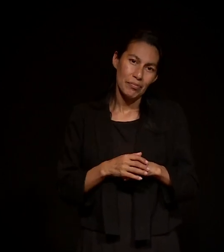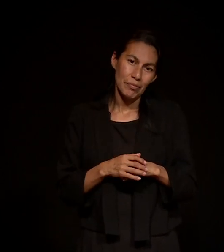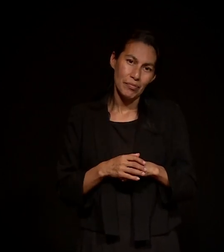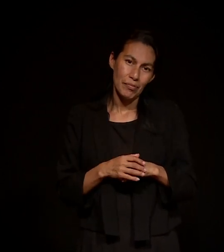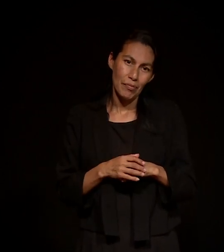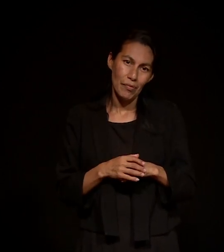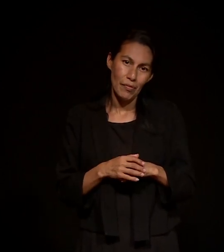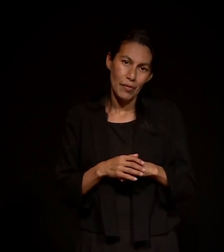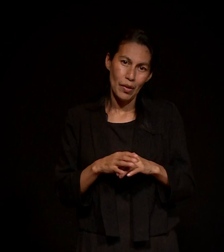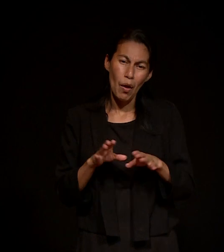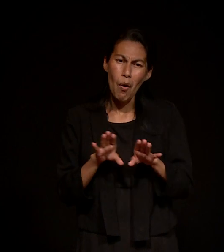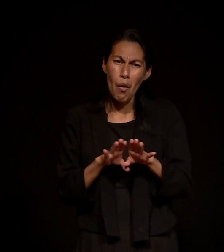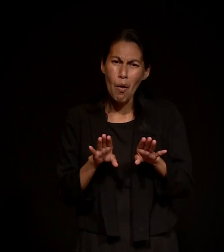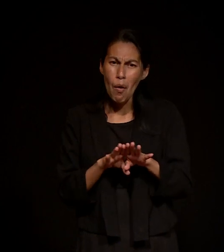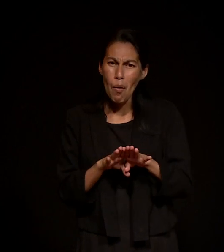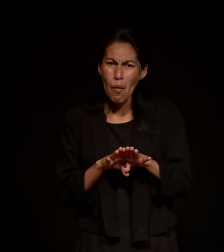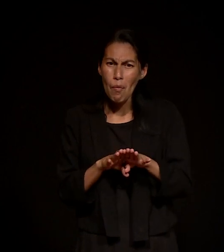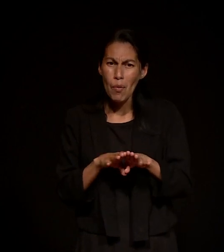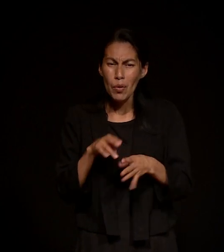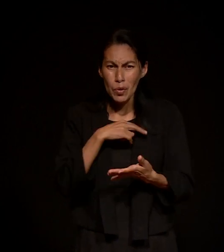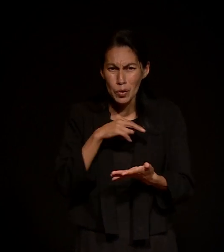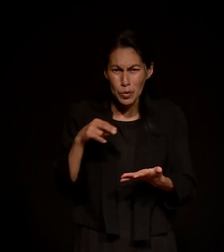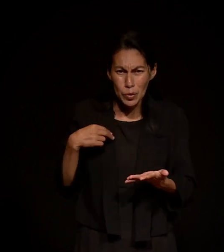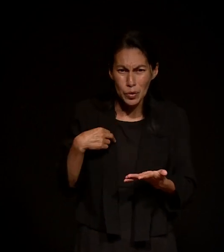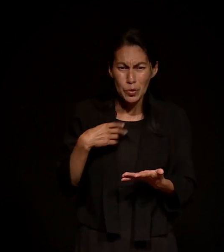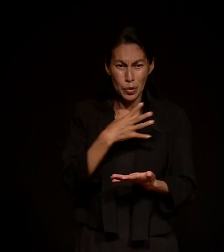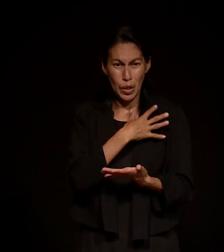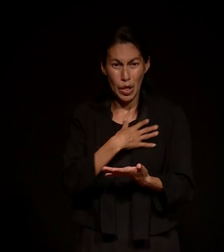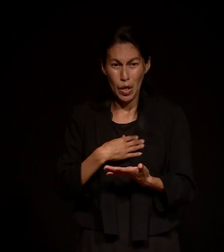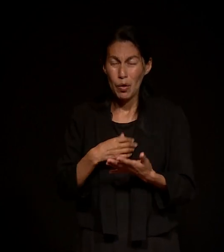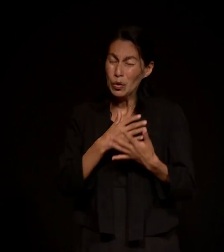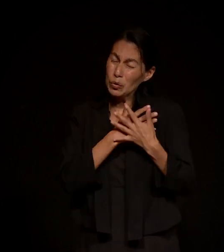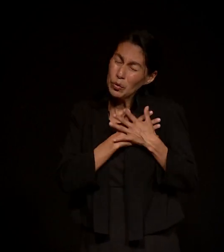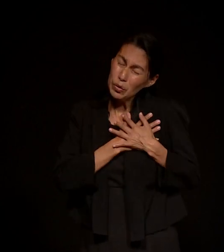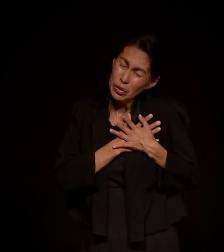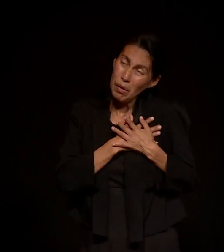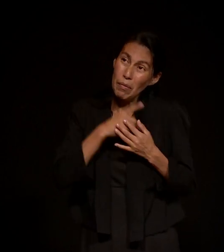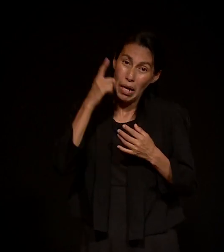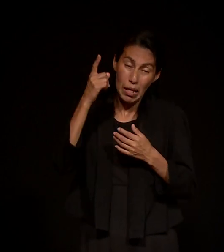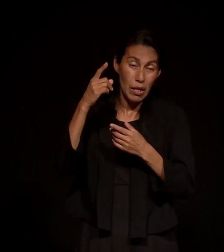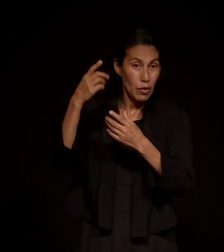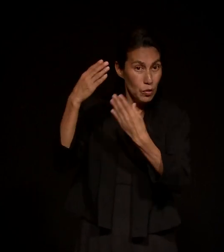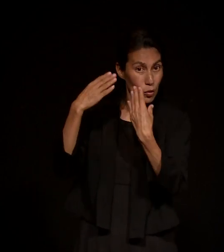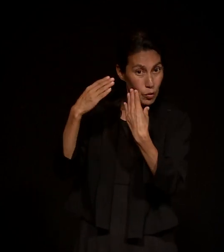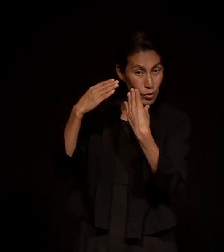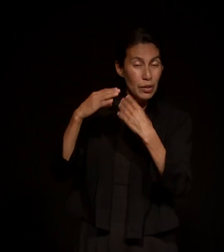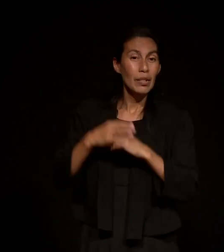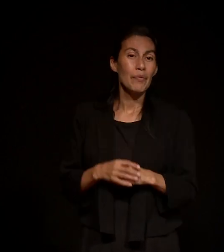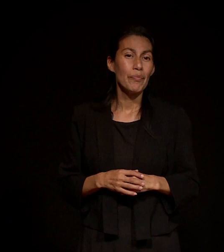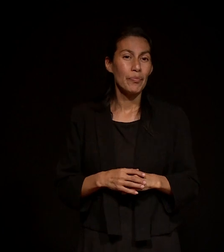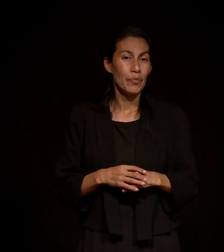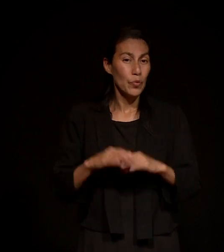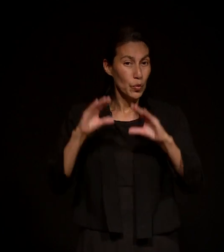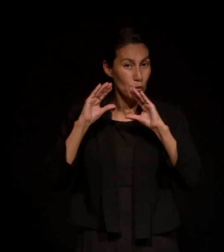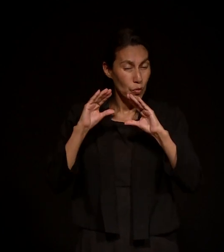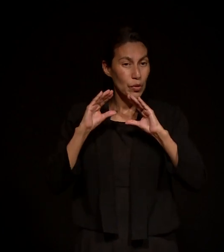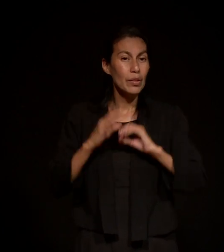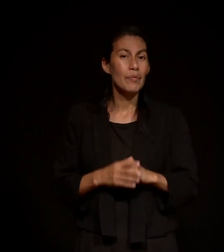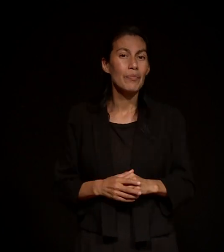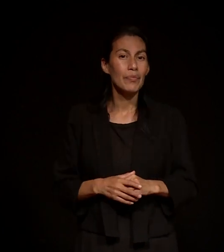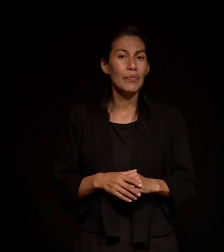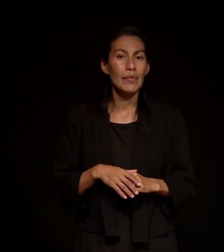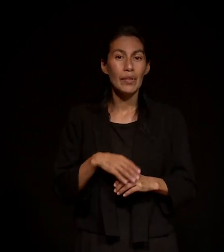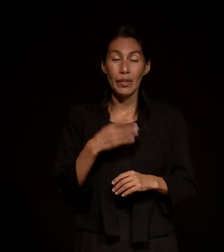Como especialmente el aporisco, porque somos cristianos, ¿no? Y bueno, fíjate que nos han